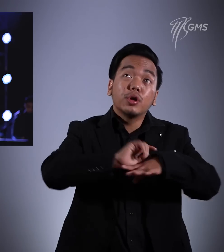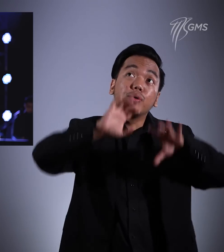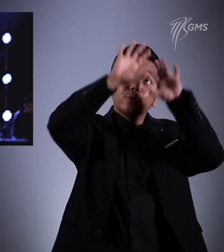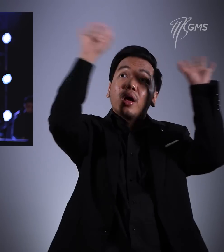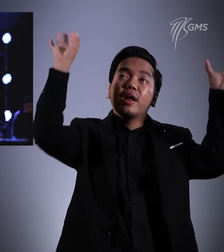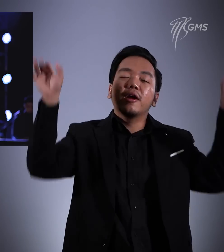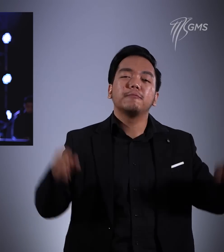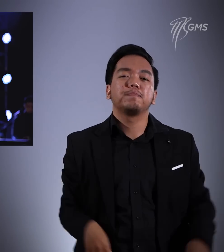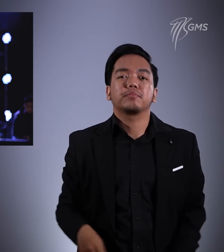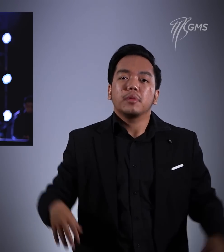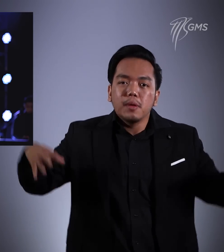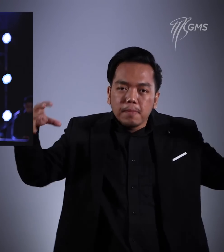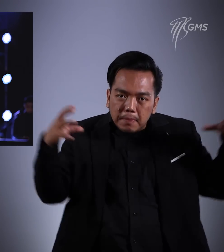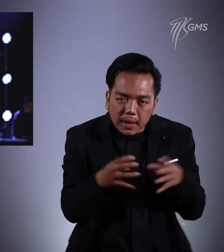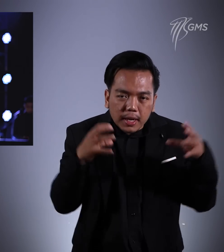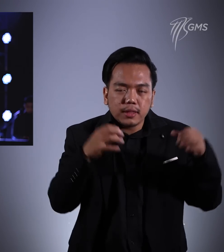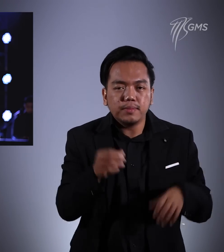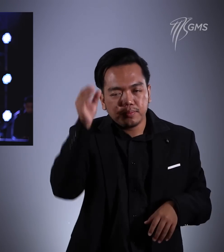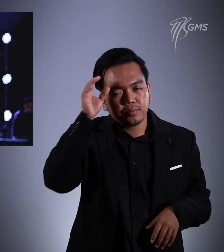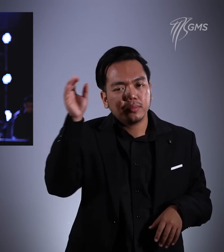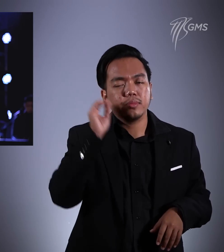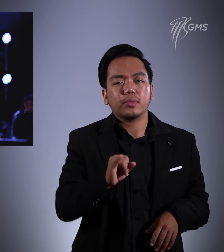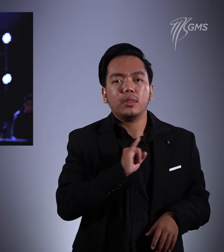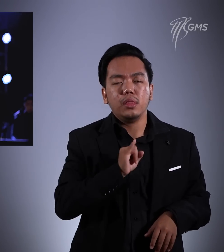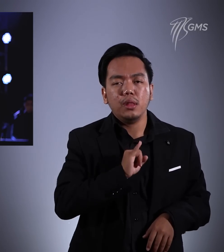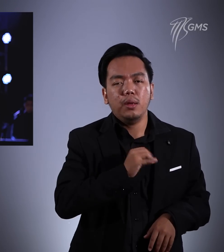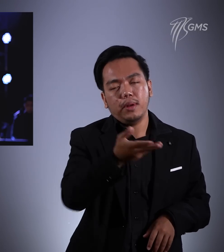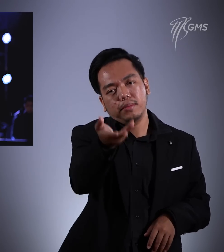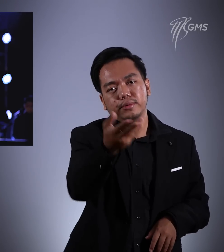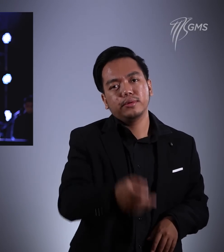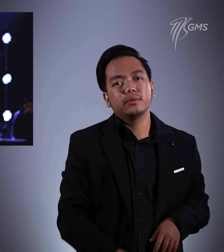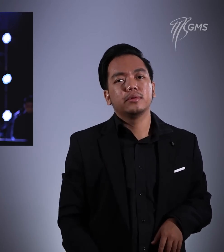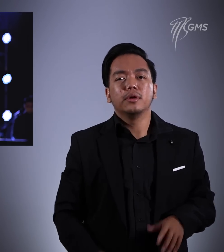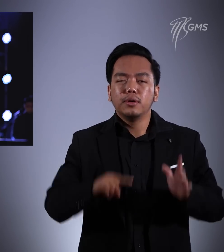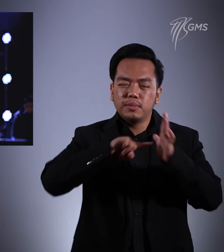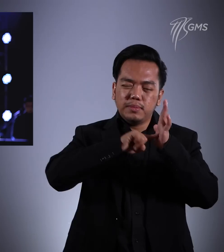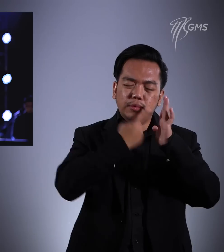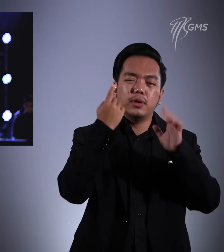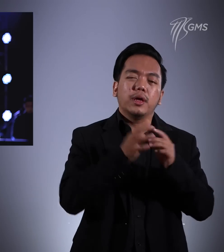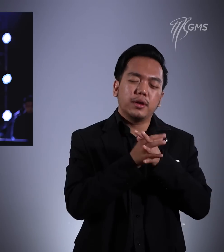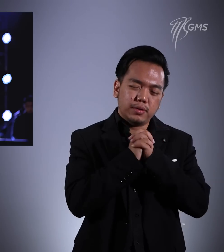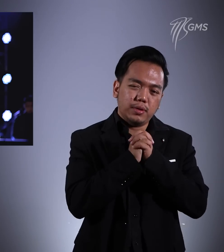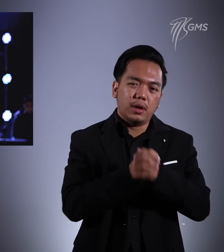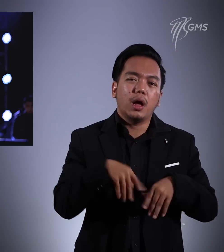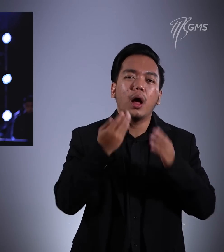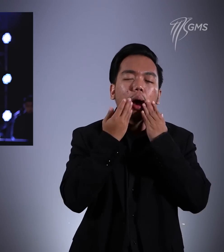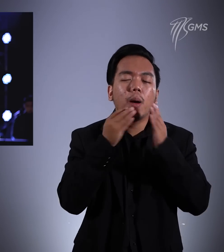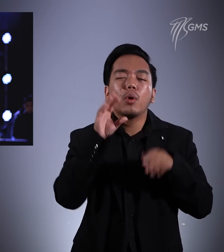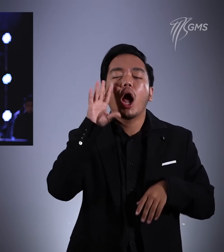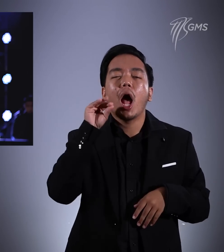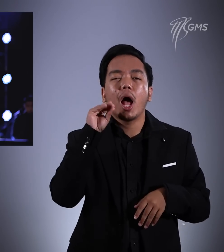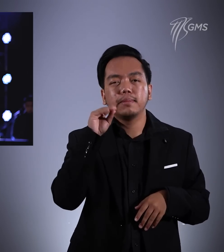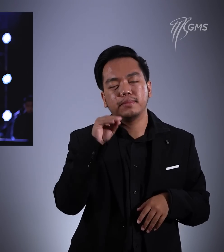Bersepakat dalam iman untuk pergumulan Anda. Sambil Anda ulurkan tangan demikian, mulai berdoa, buka mulut. Jangan diam